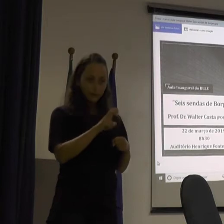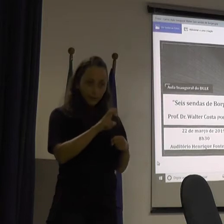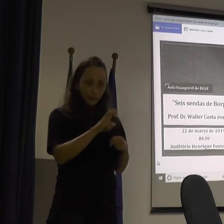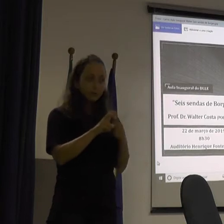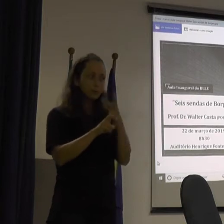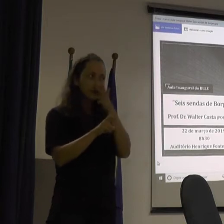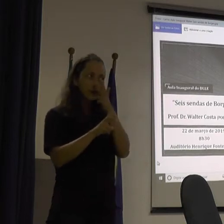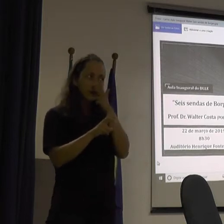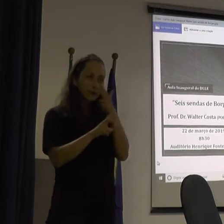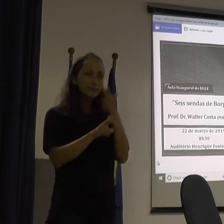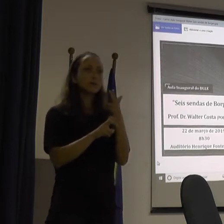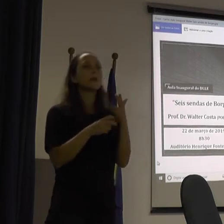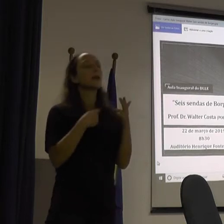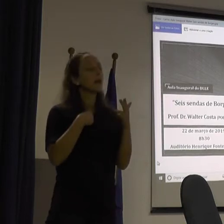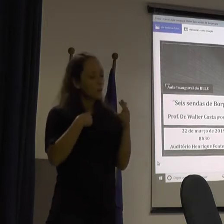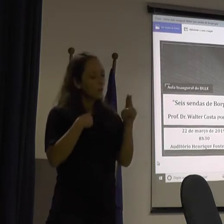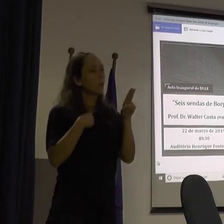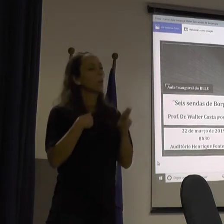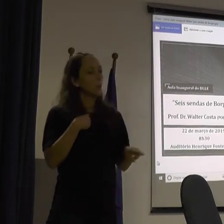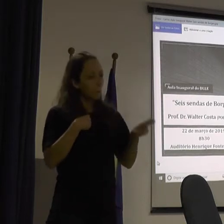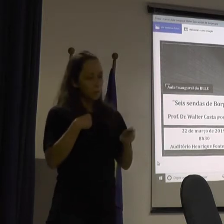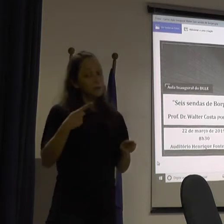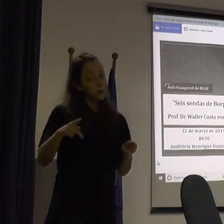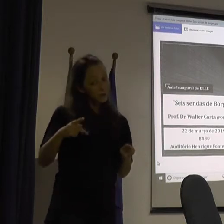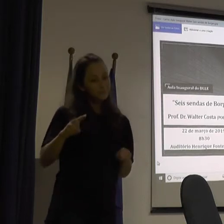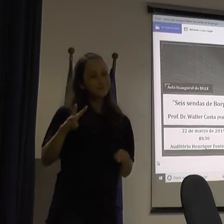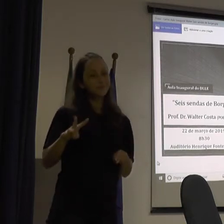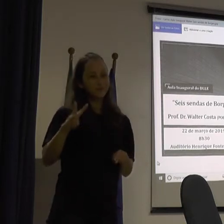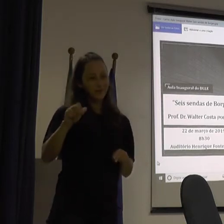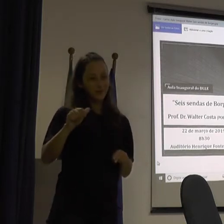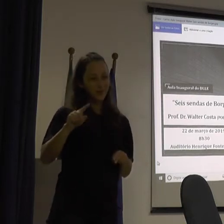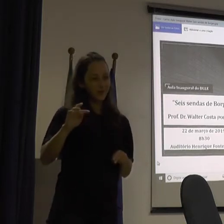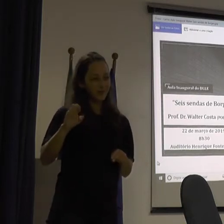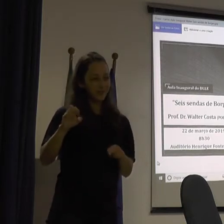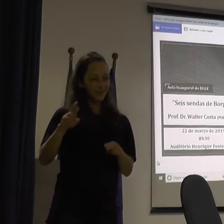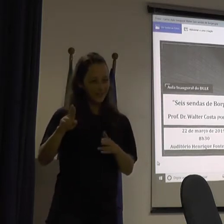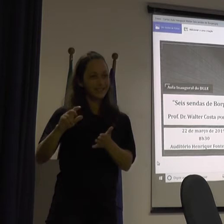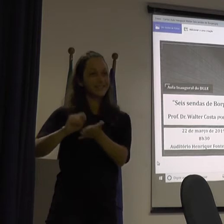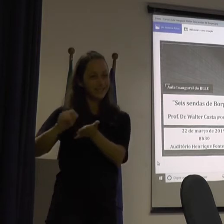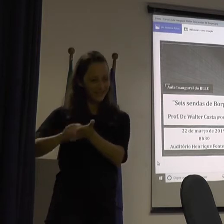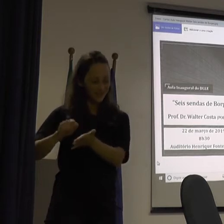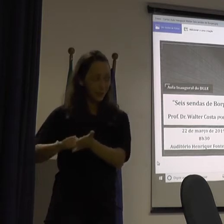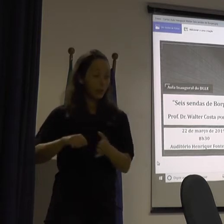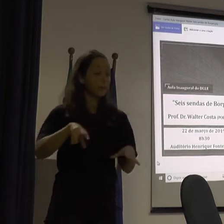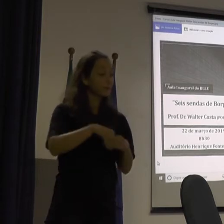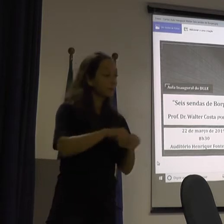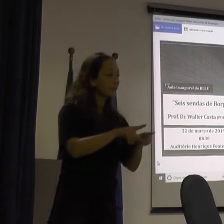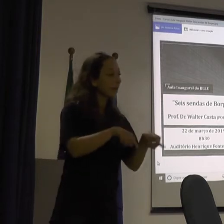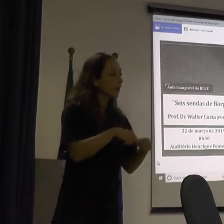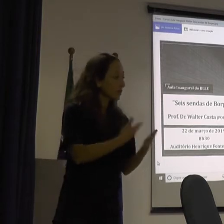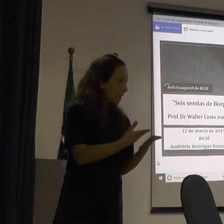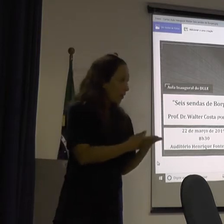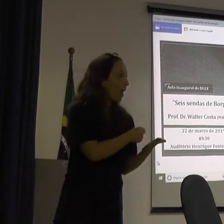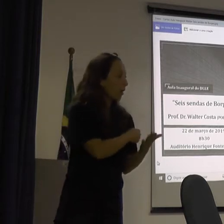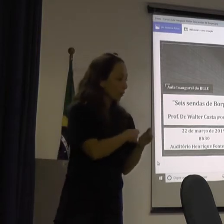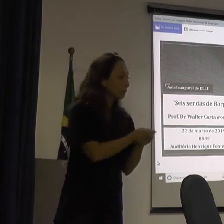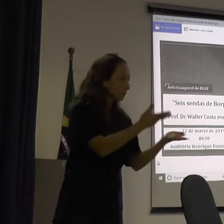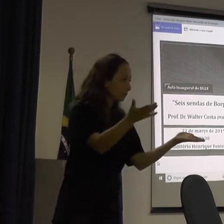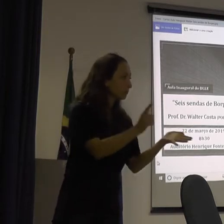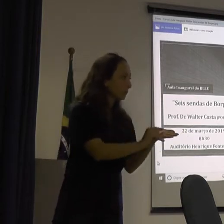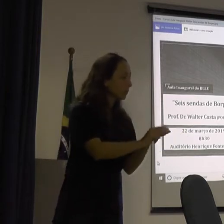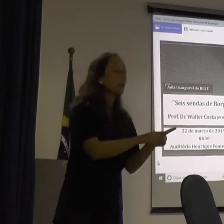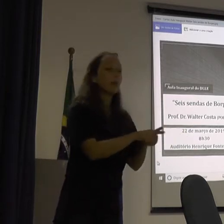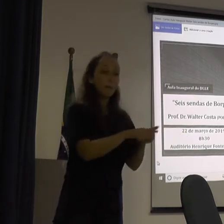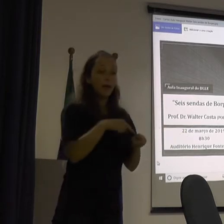que geralmente eu uso bastante, não somente em aula com os alunos, mas também em